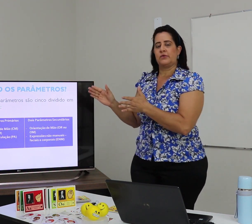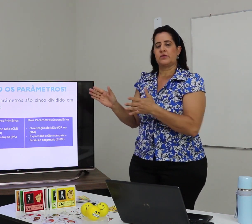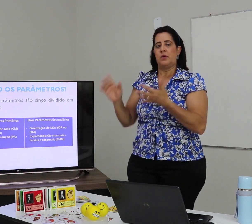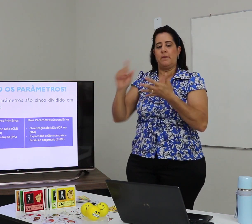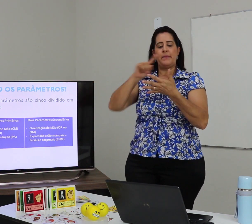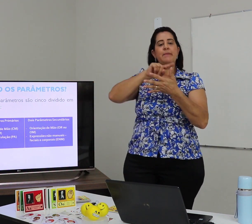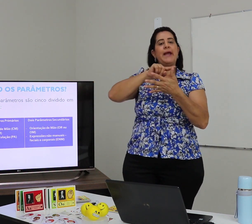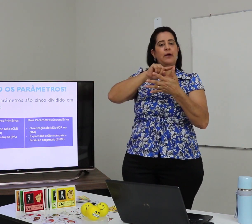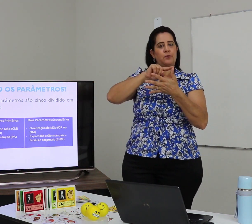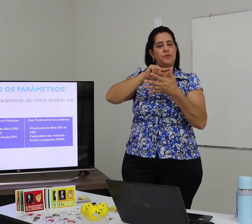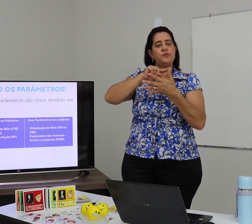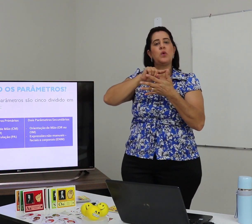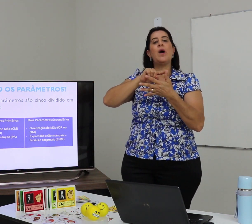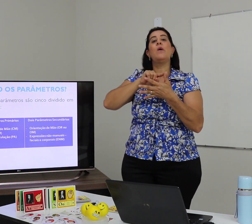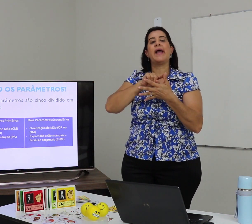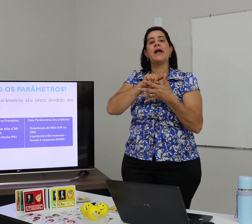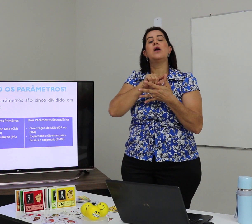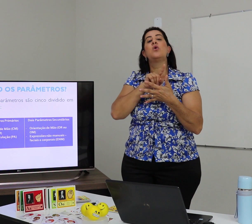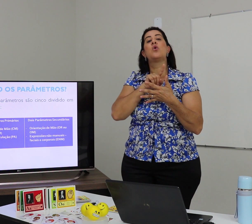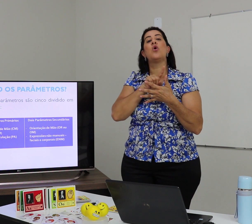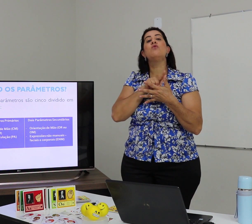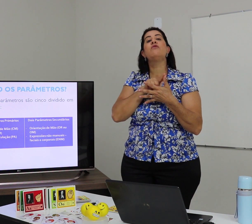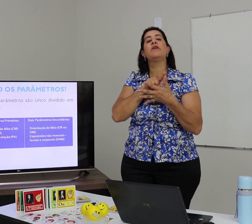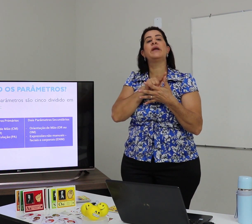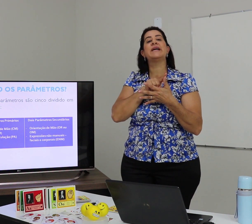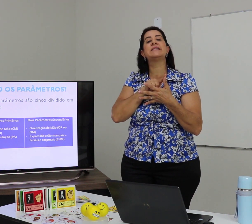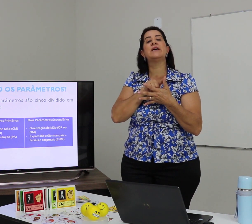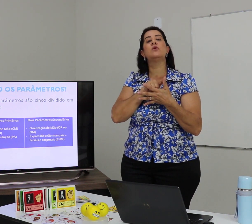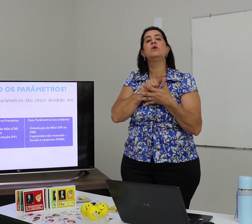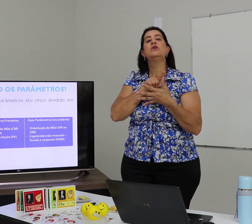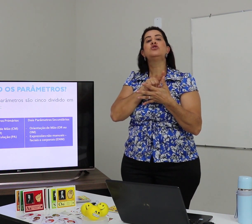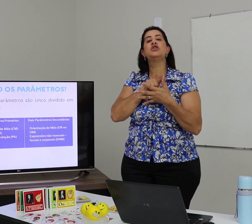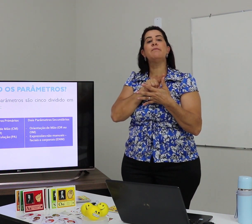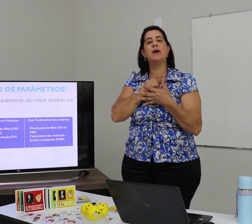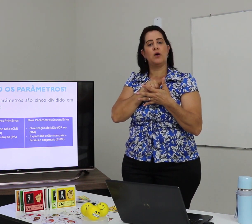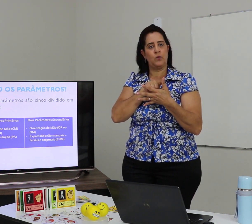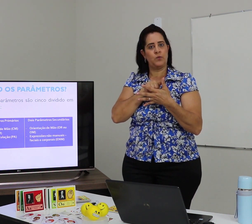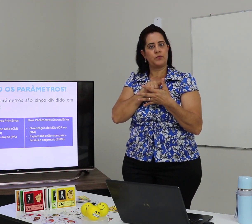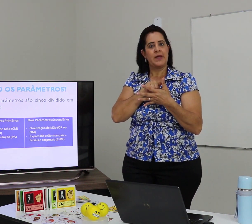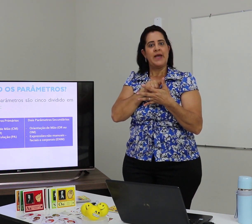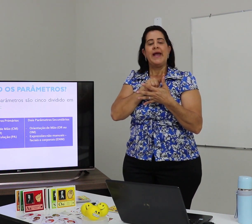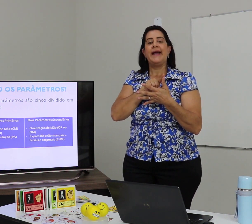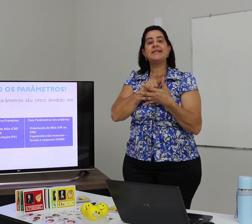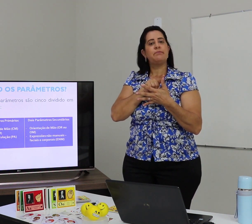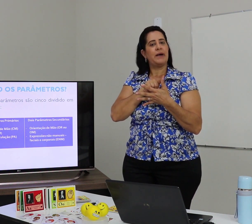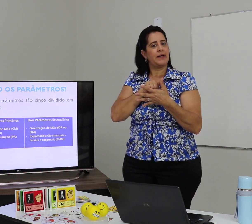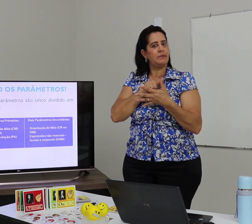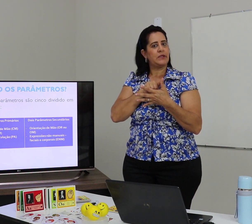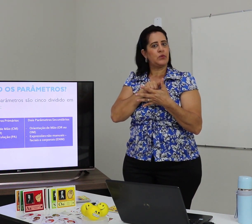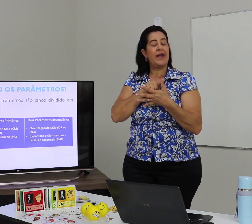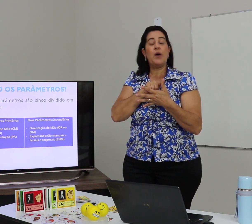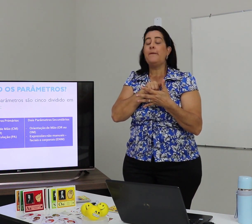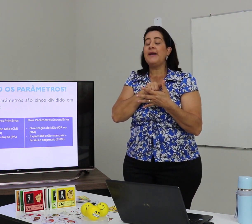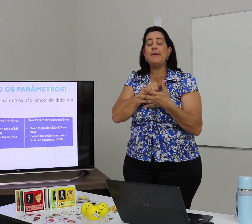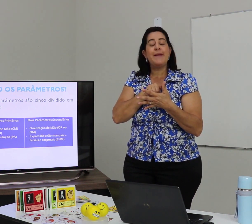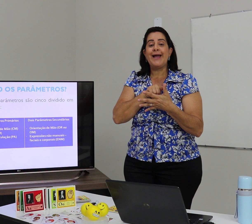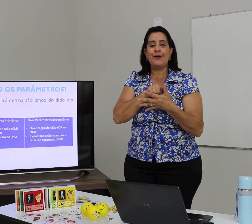parâmetros. Primeiro, qual é? Configuração de mão. Esse parâmetro é o primeiro